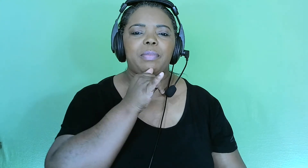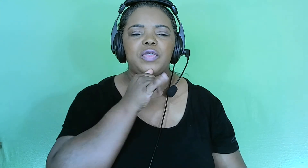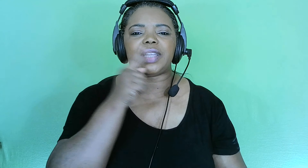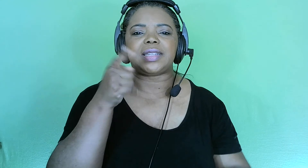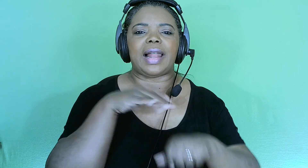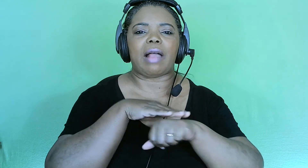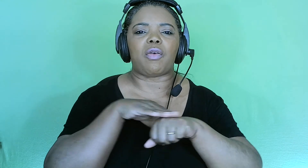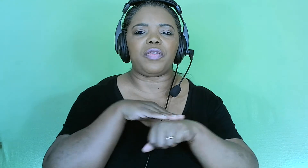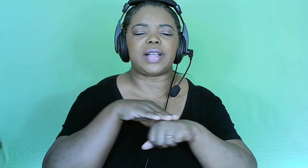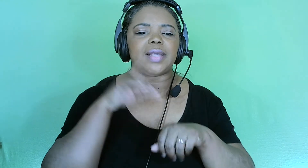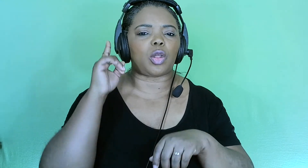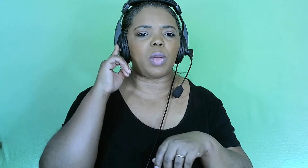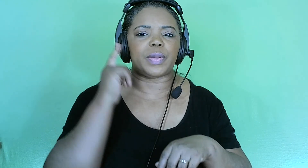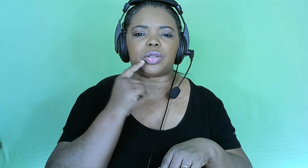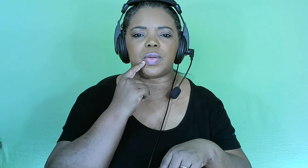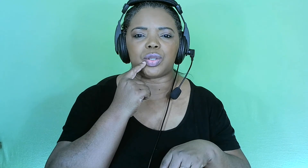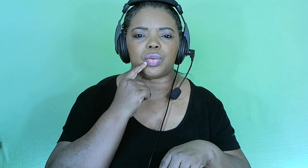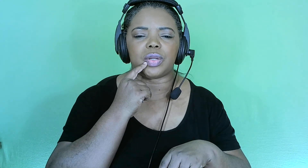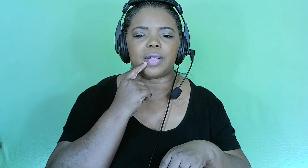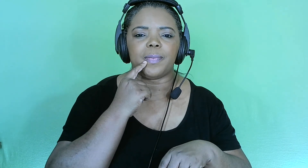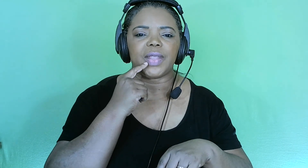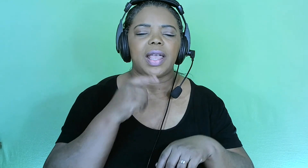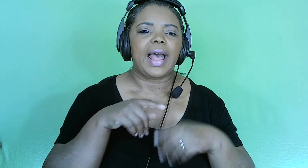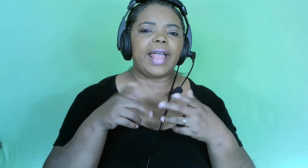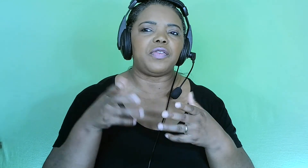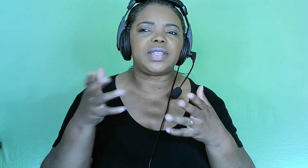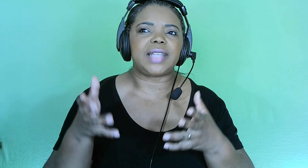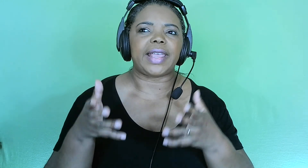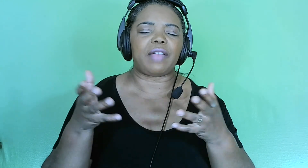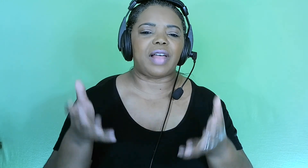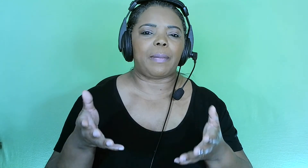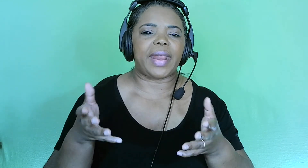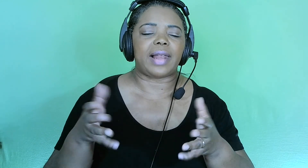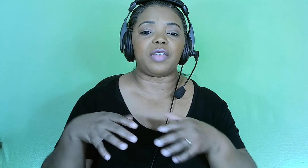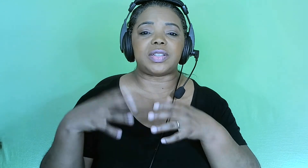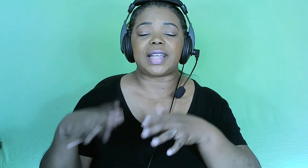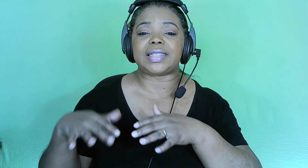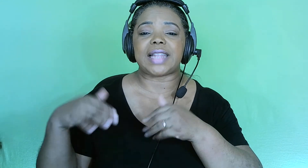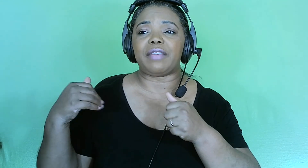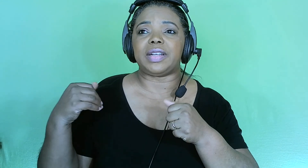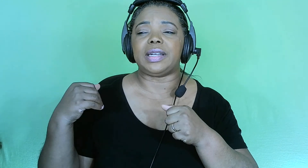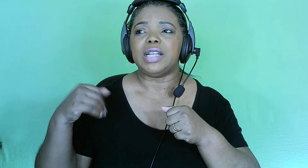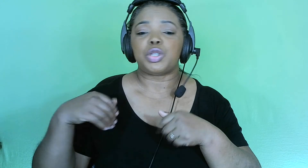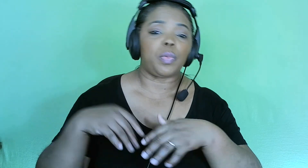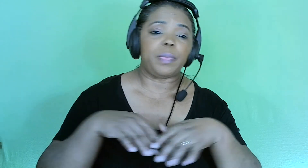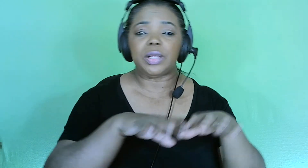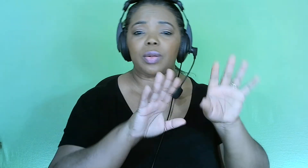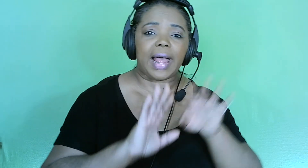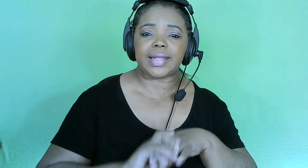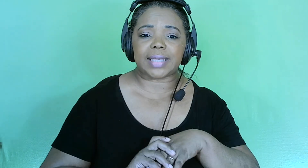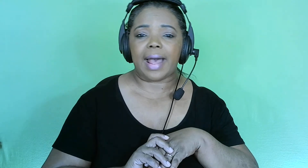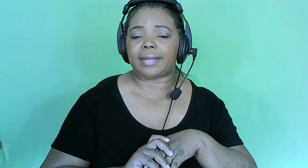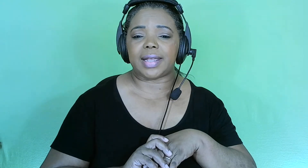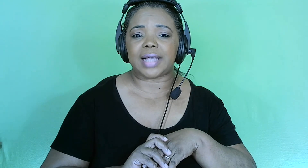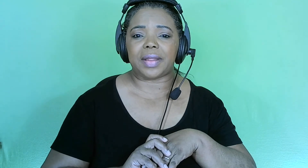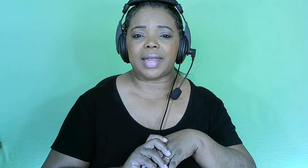você está lá conversando com uma pessoa surda. Aí você quer falar para ela que você estava subindo lá a escada, a